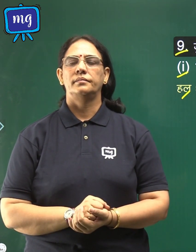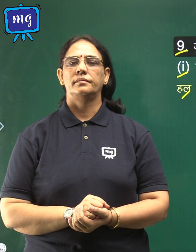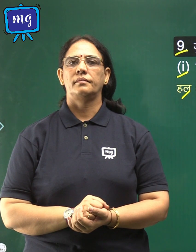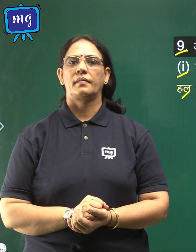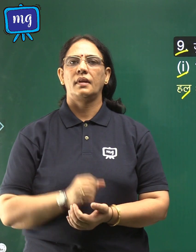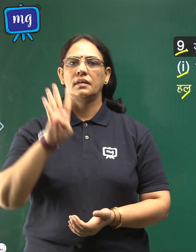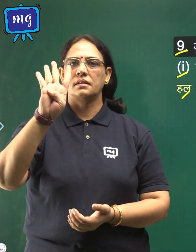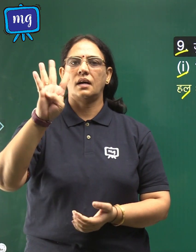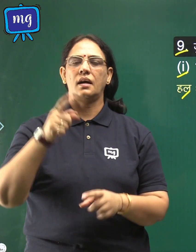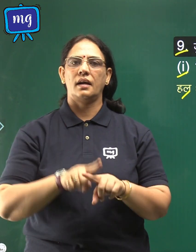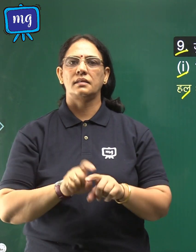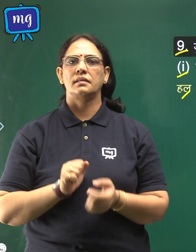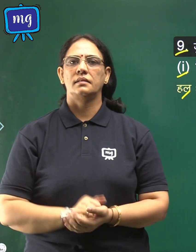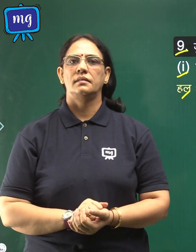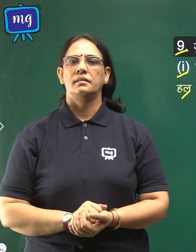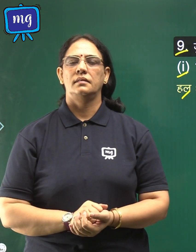4x